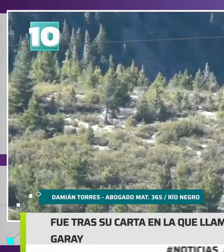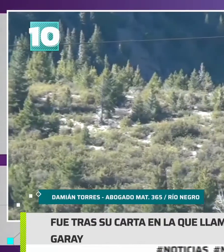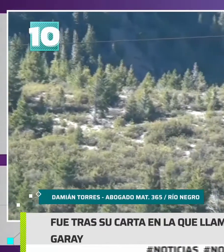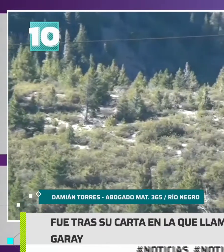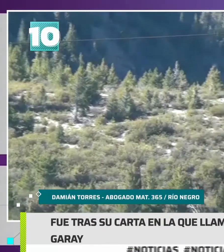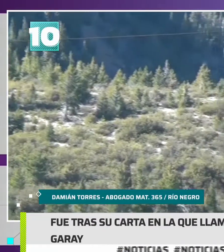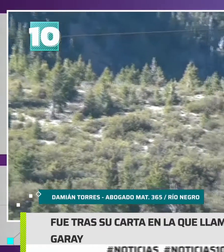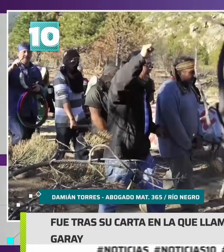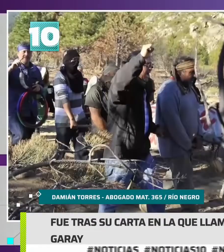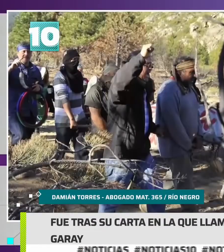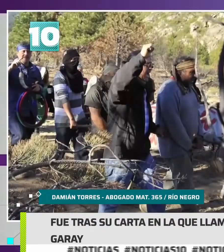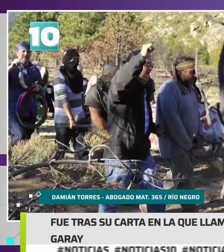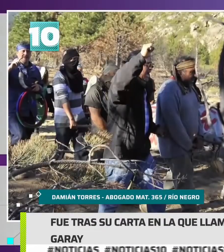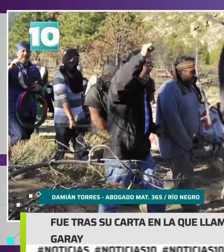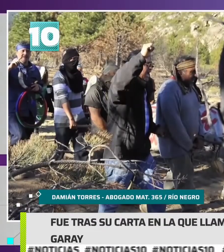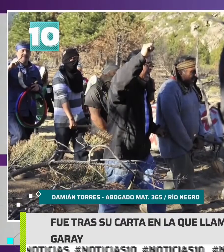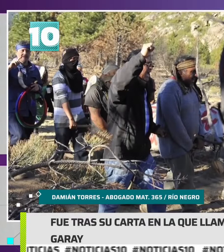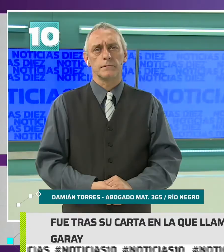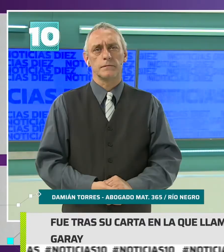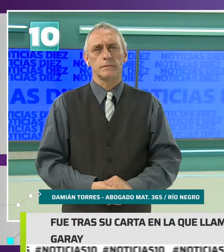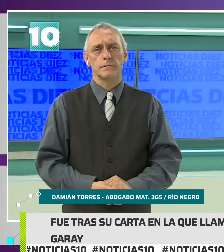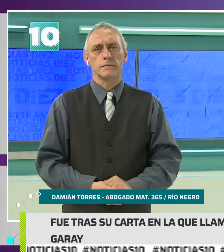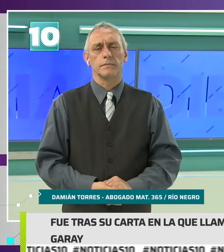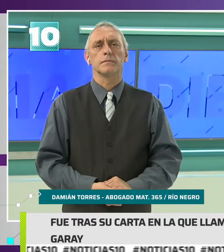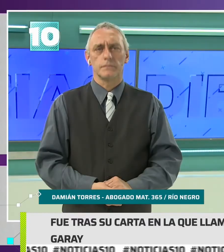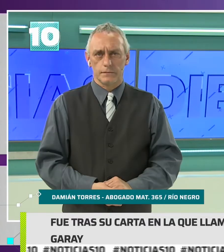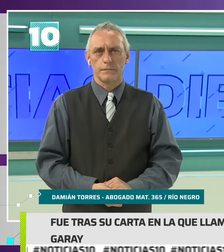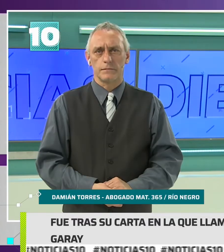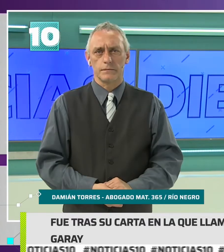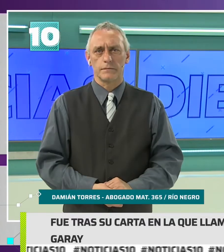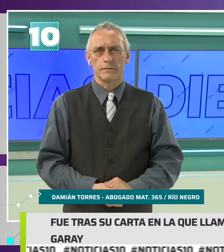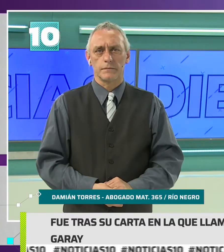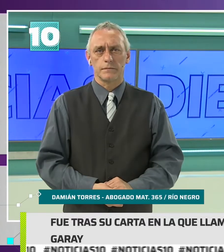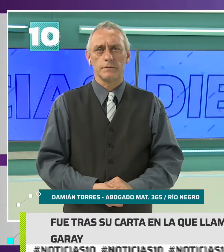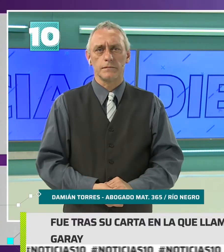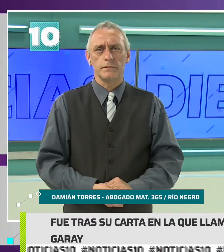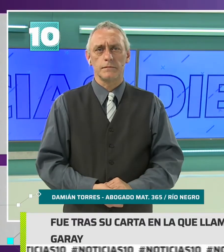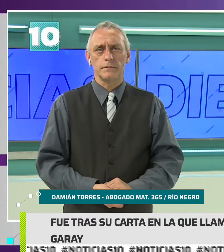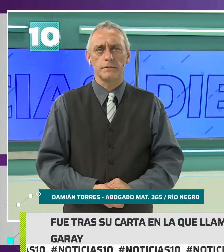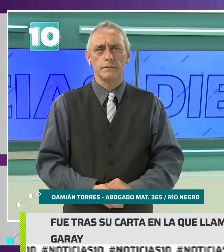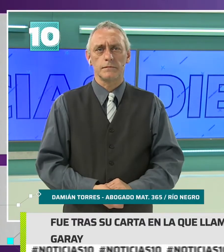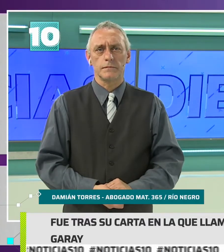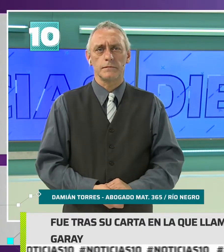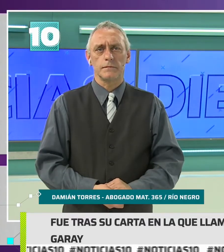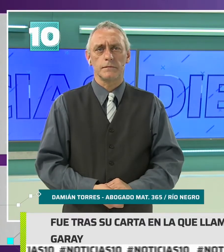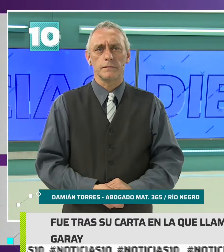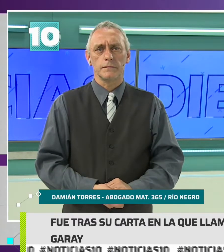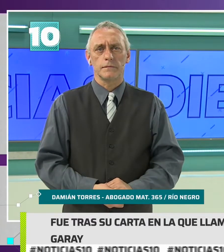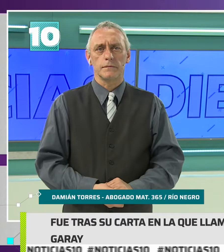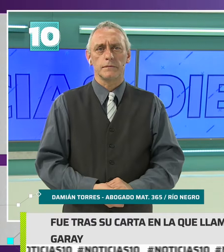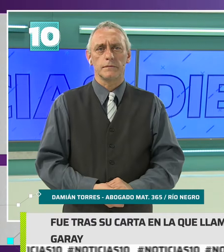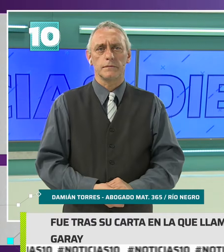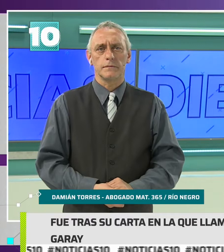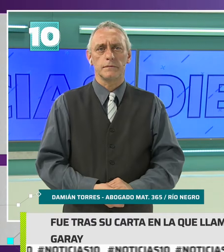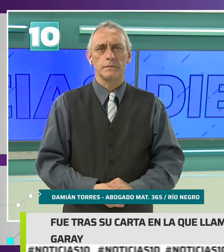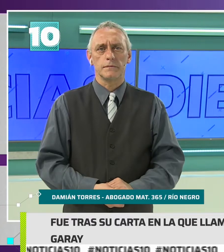es de que los efectos de esta carta son para producirse aquí en Río Negro, uh-huh. en función de que llama a vengar